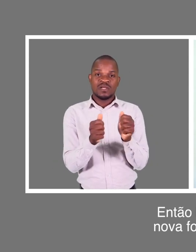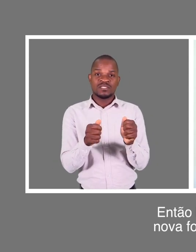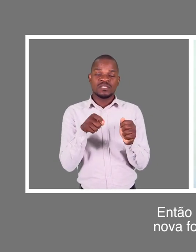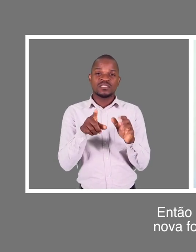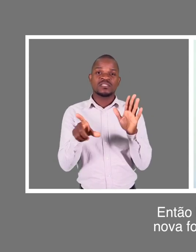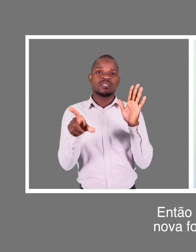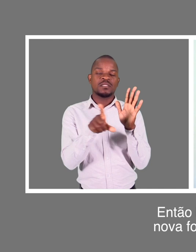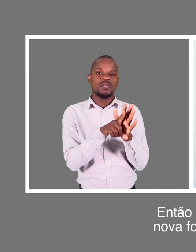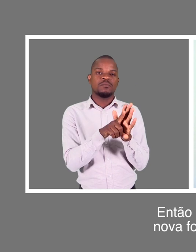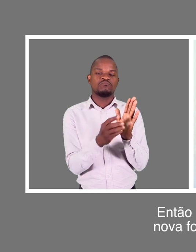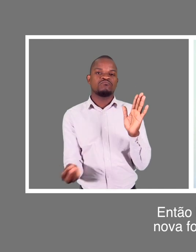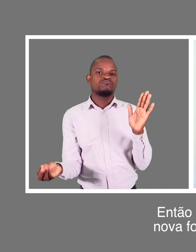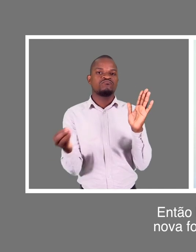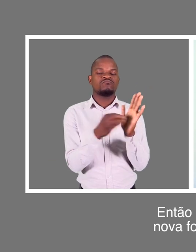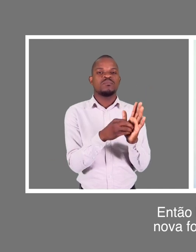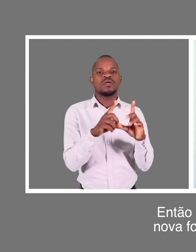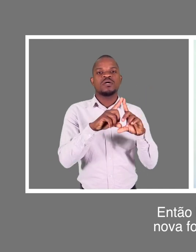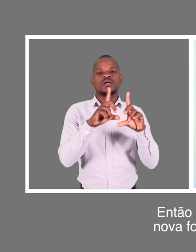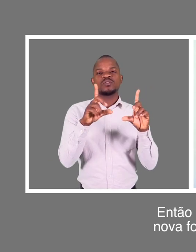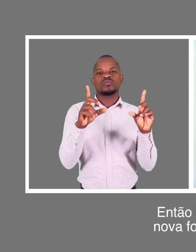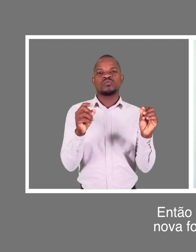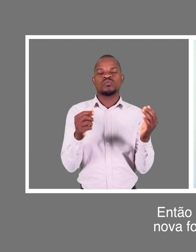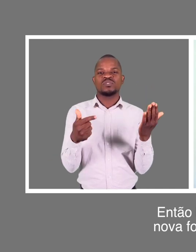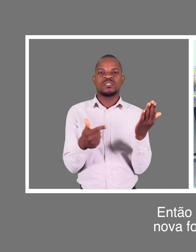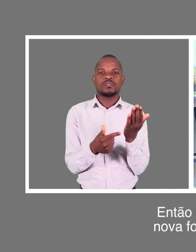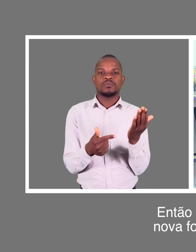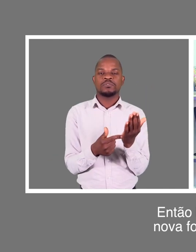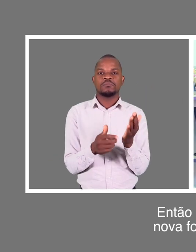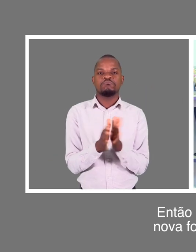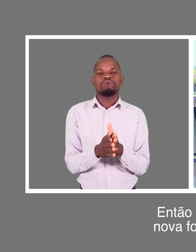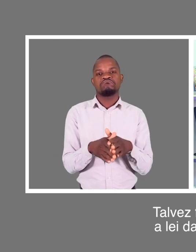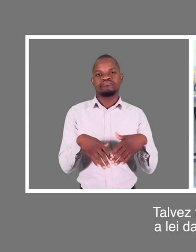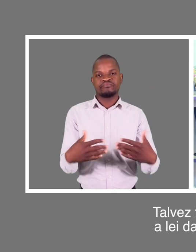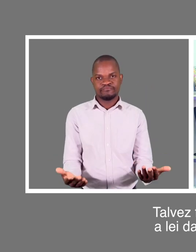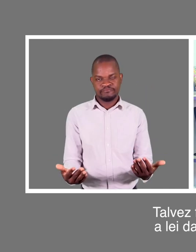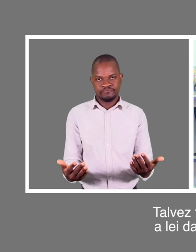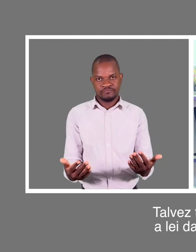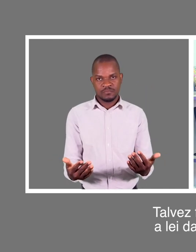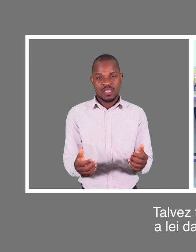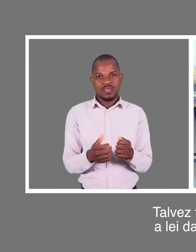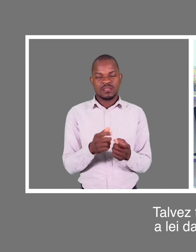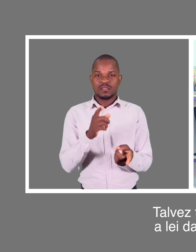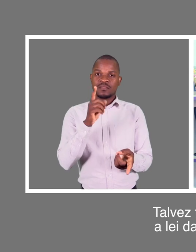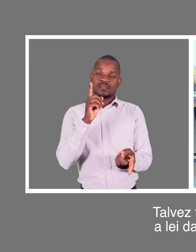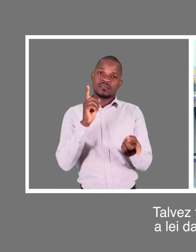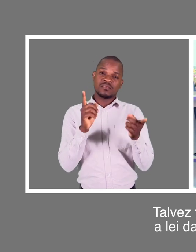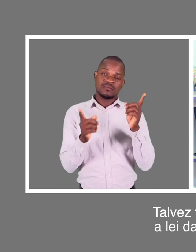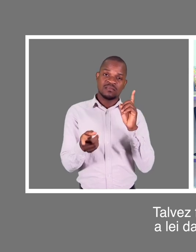uma omissão relativamente a esta nova forma de fazer comércio, que o comércio eletrônico. Então, talvez